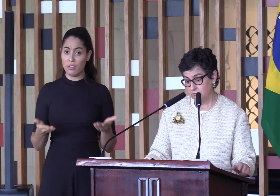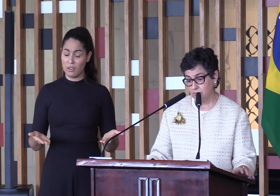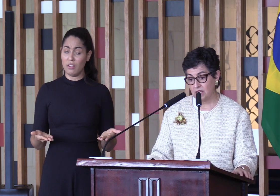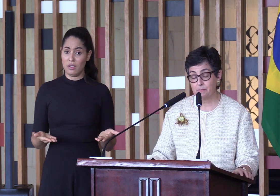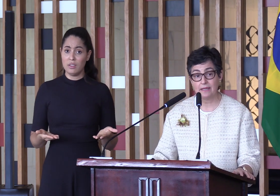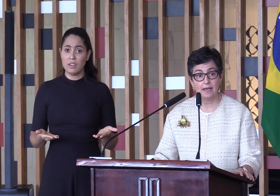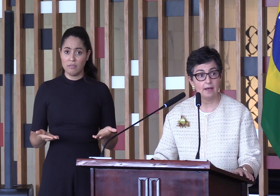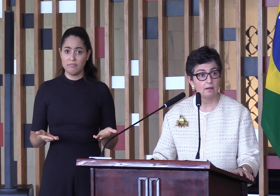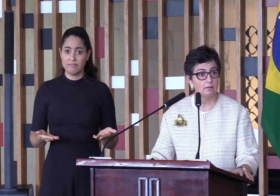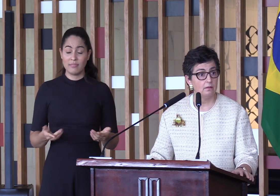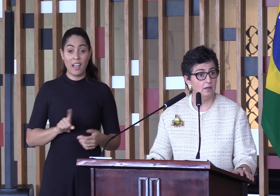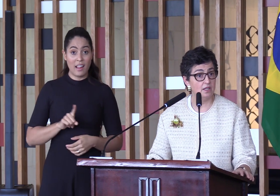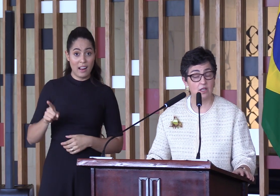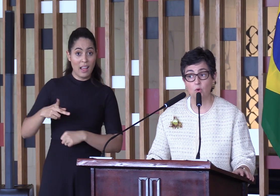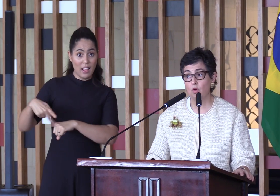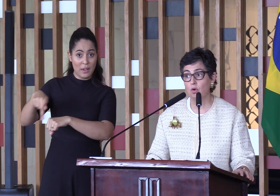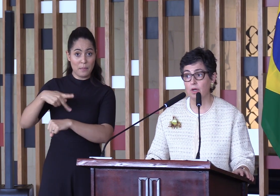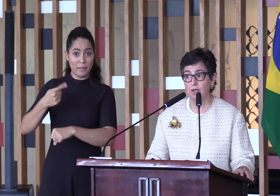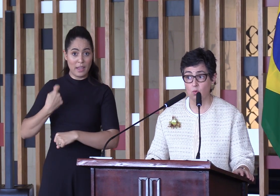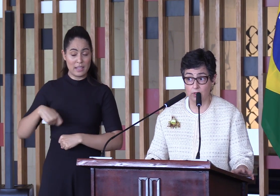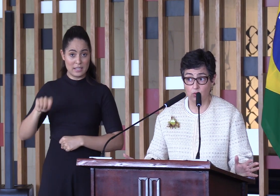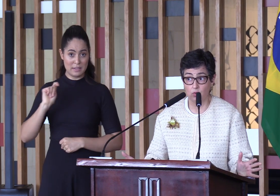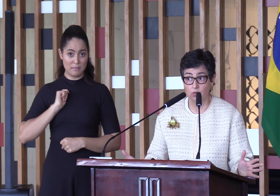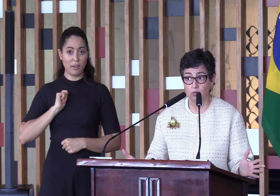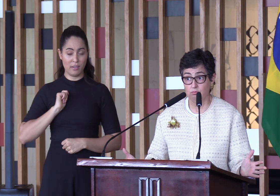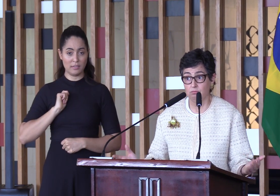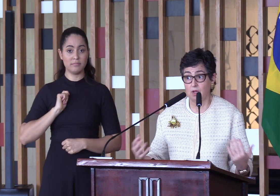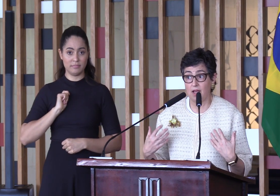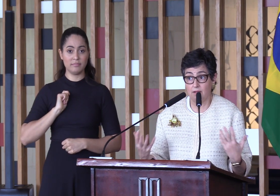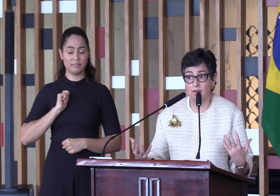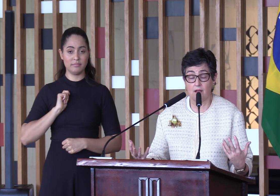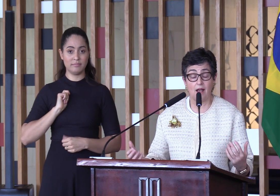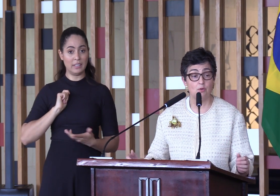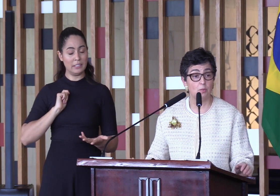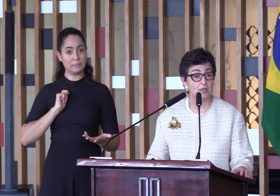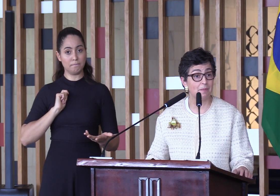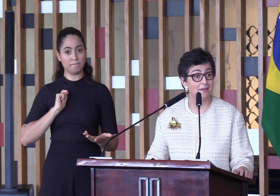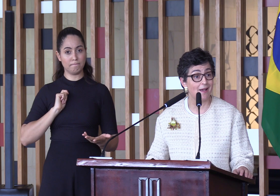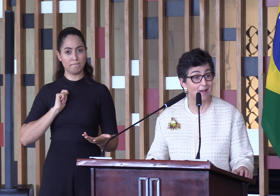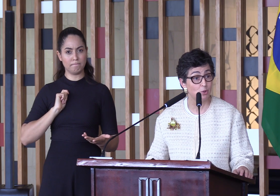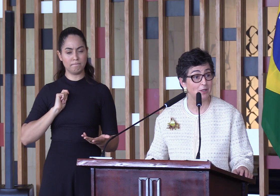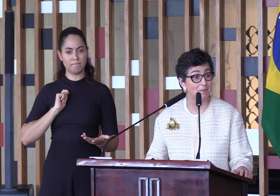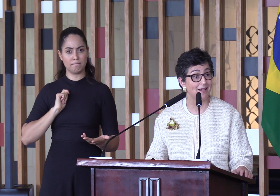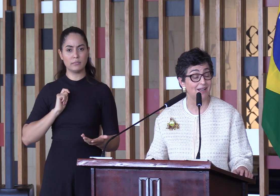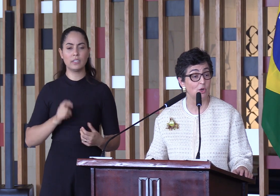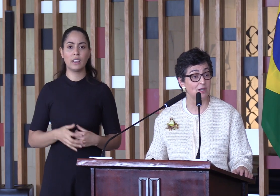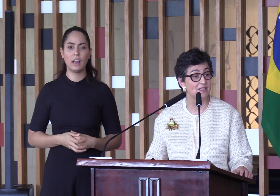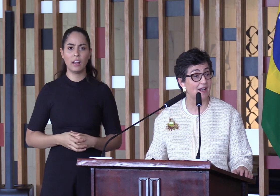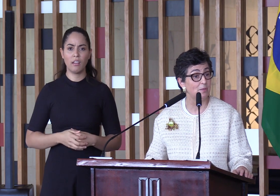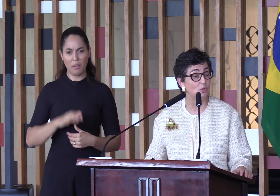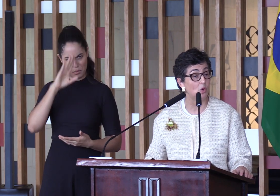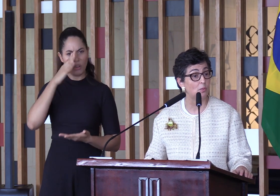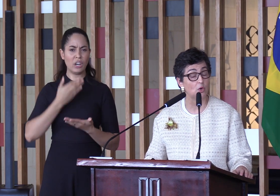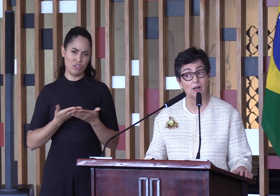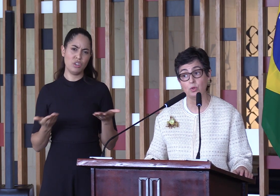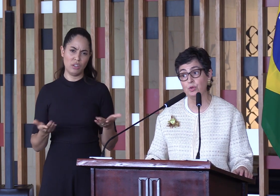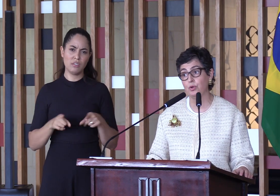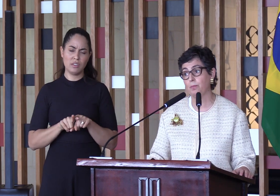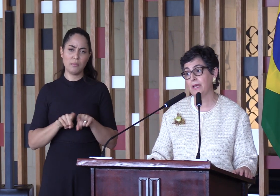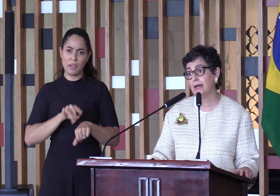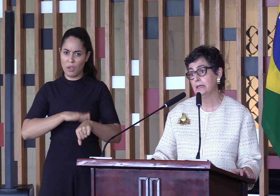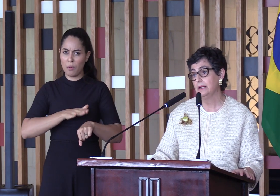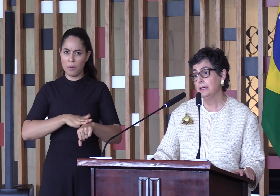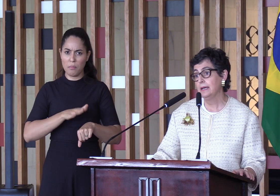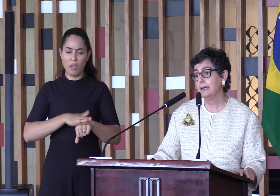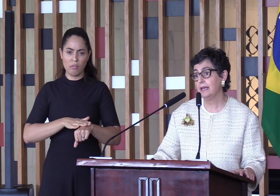Porque a España, e, desde logo, quando falo por España, falo também, acho que neste capítulo, por a